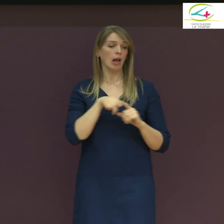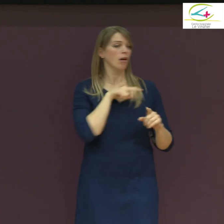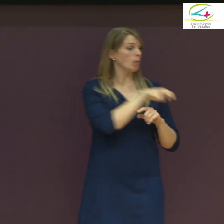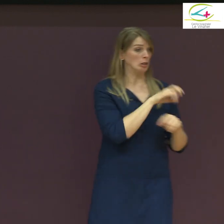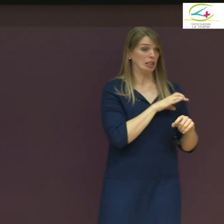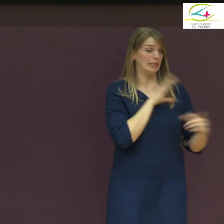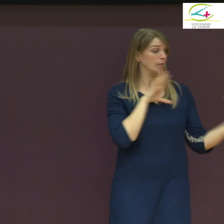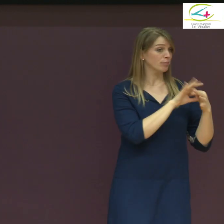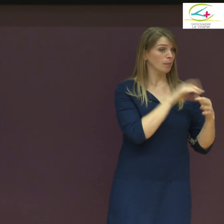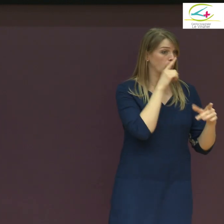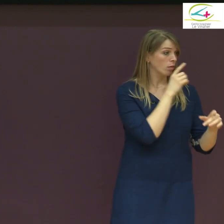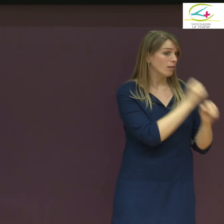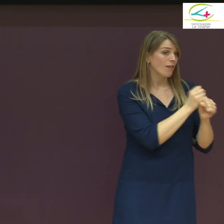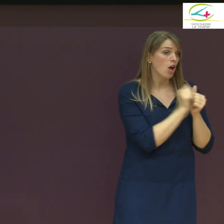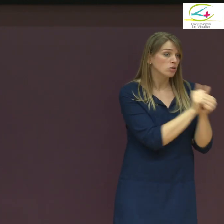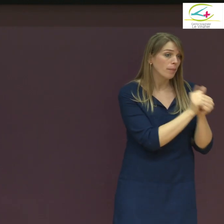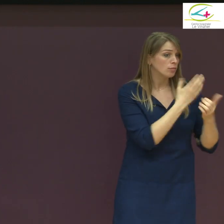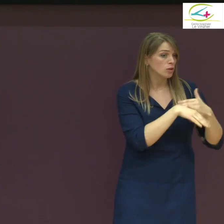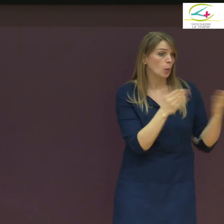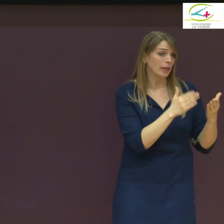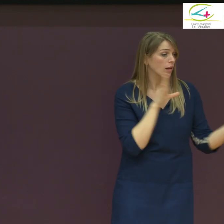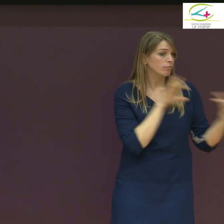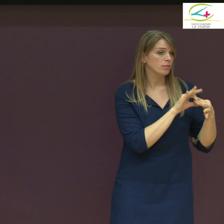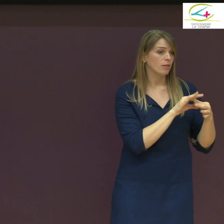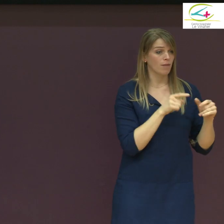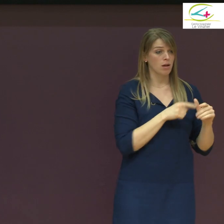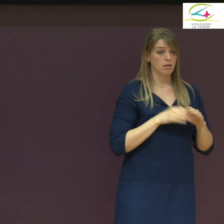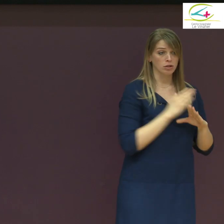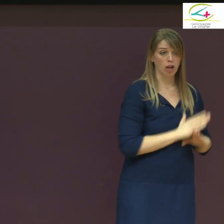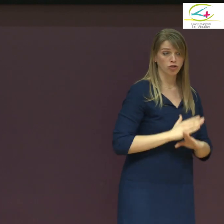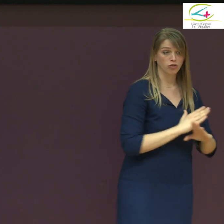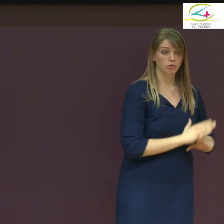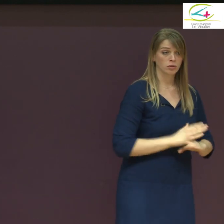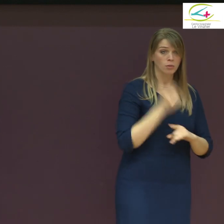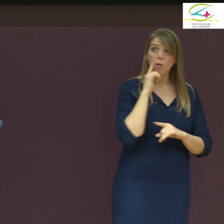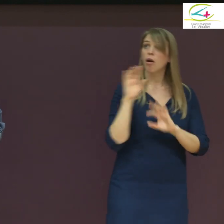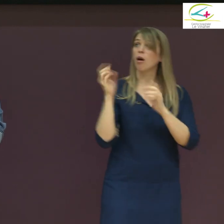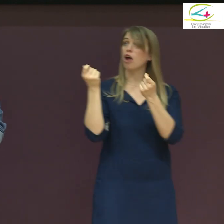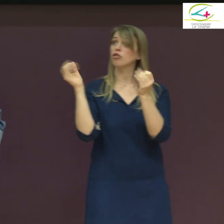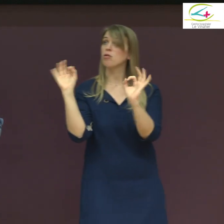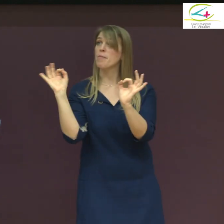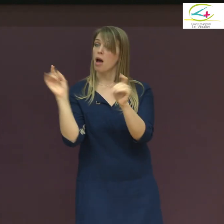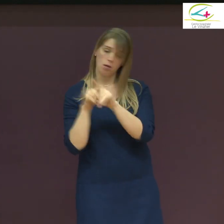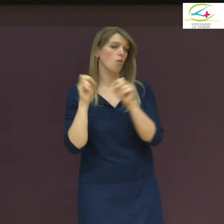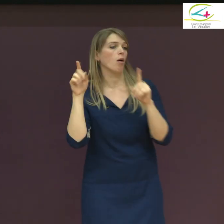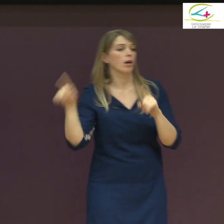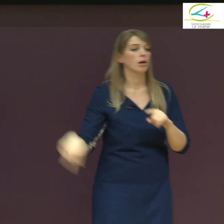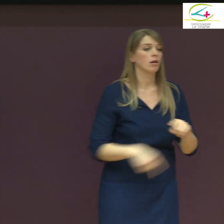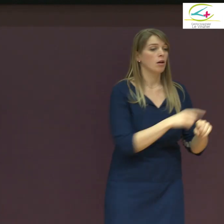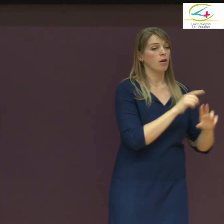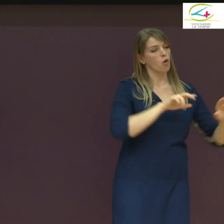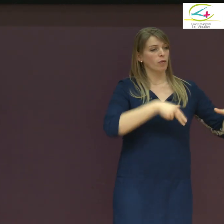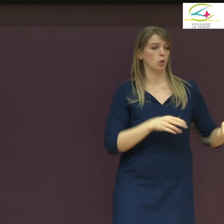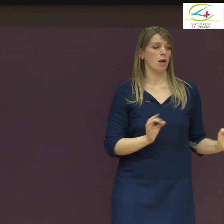travailler avec eux à l'hôpital, en douce, parce que comme il n'y a pas de budget et qu'ils viennent en dehors de toute